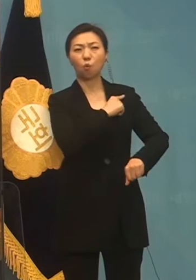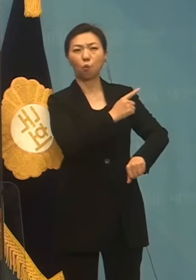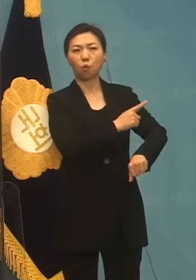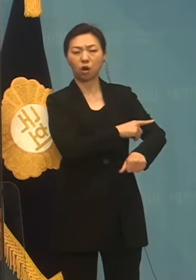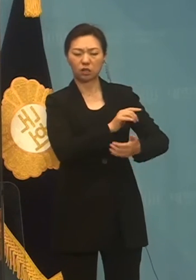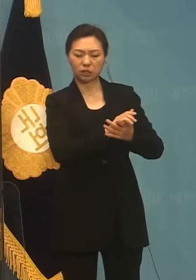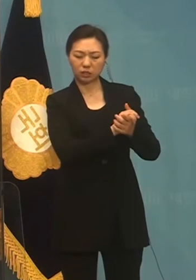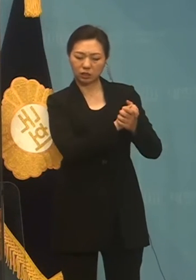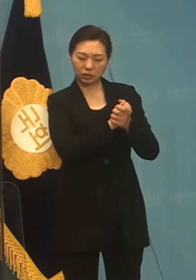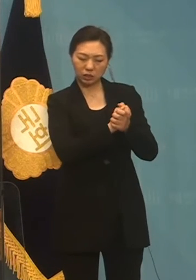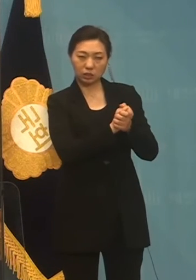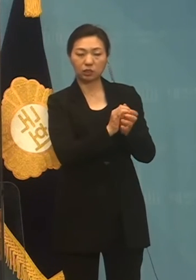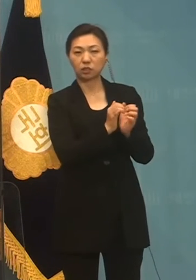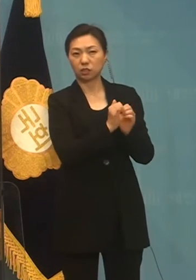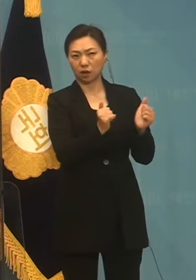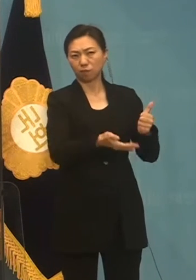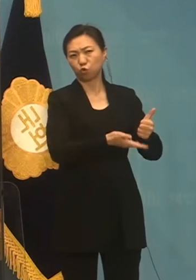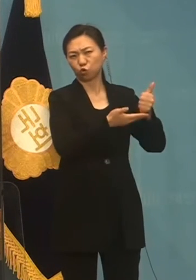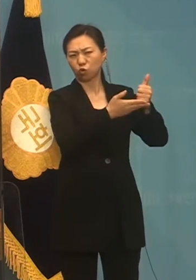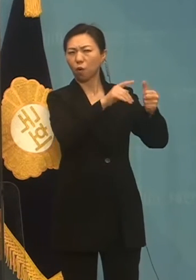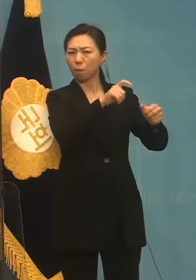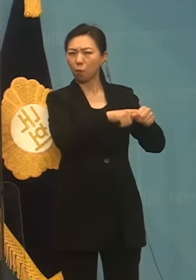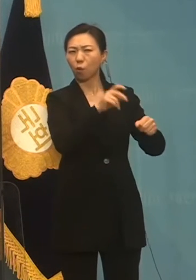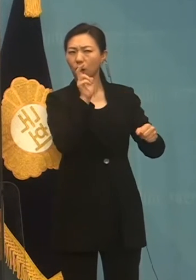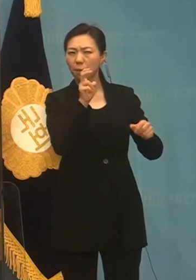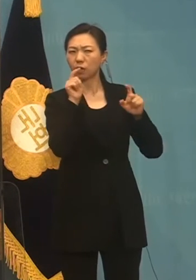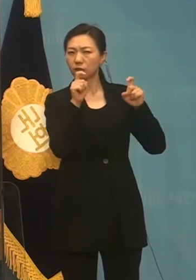후보 몰아주기밖에 볼 수 없다.